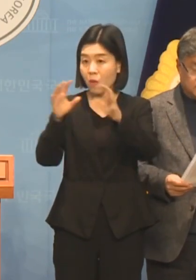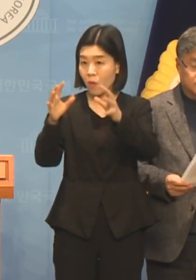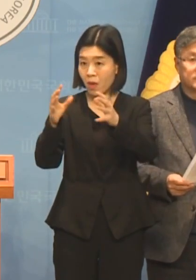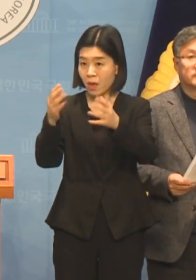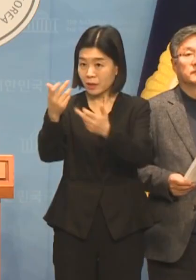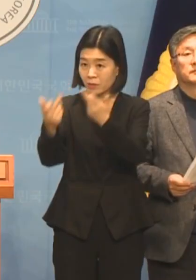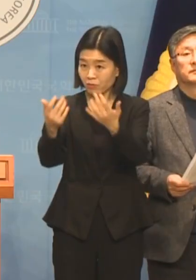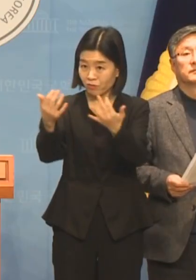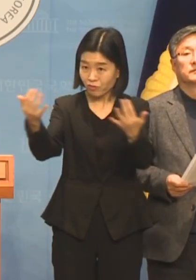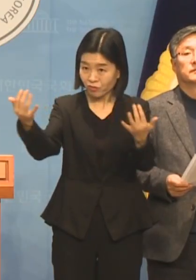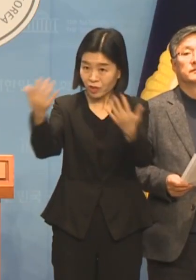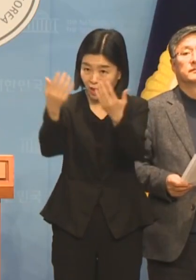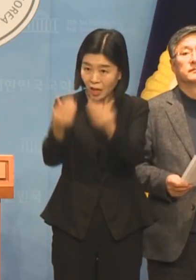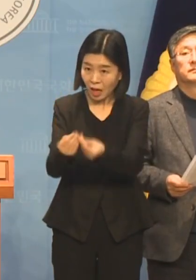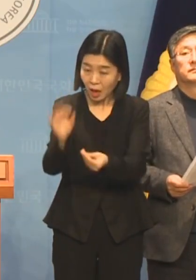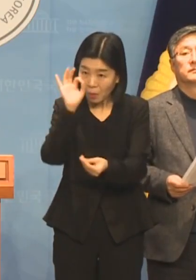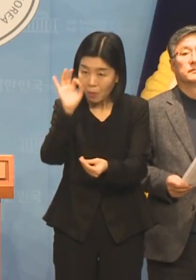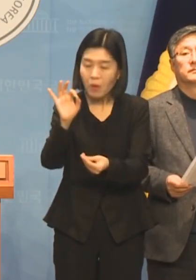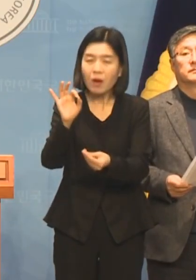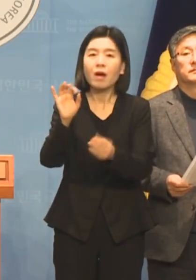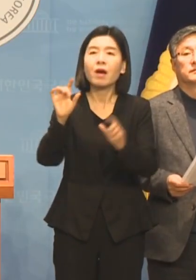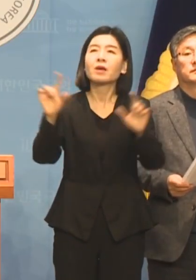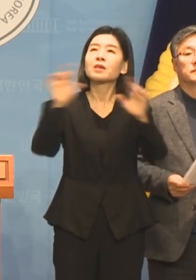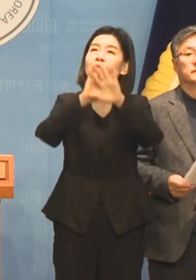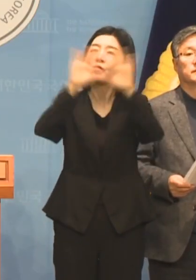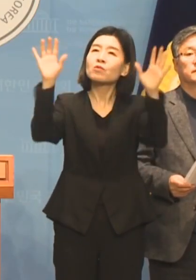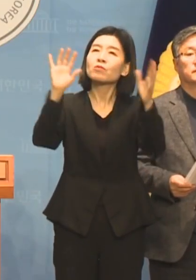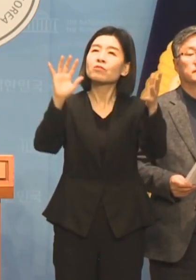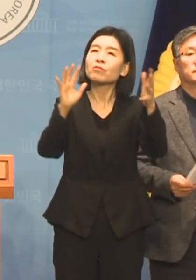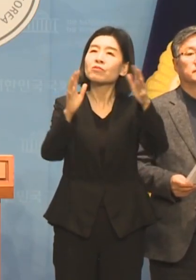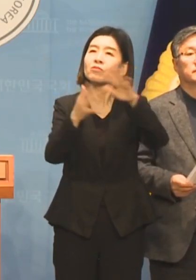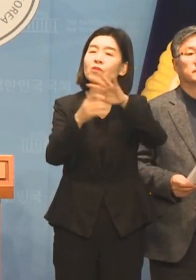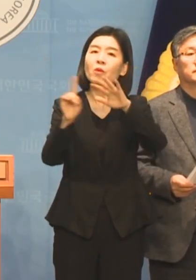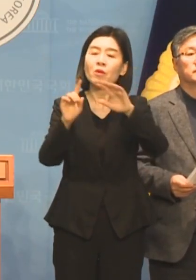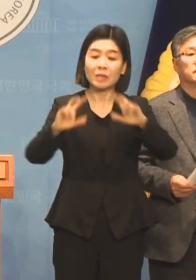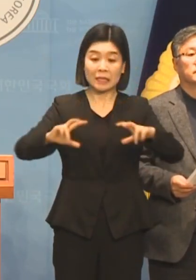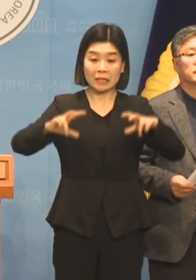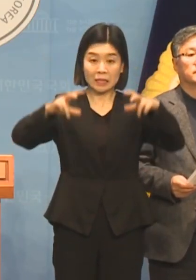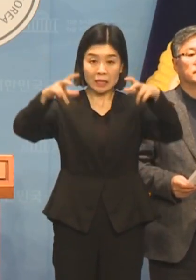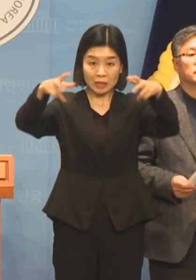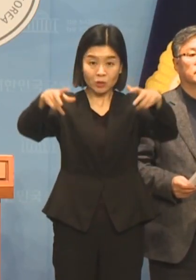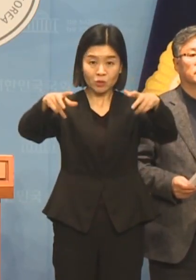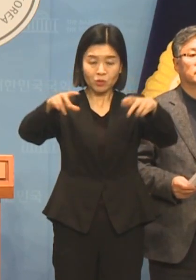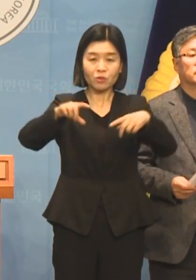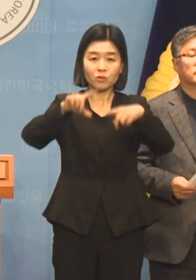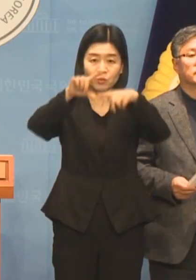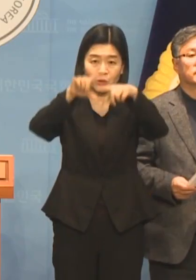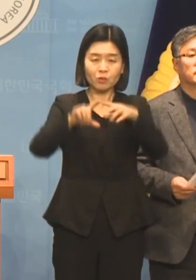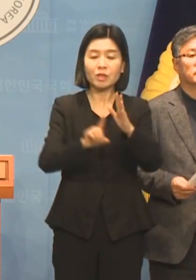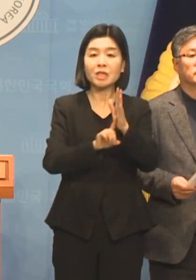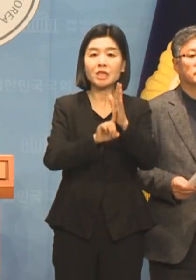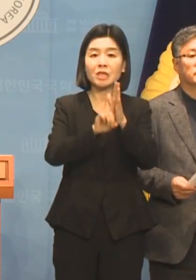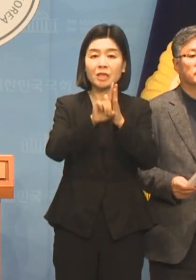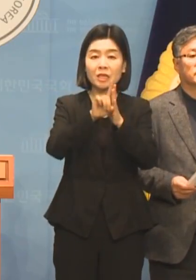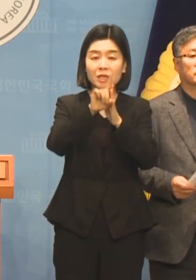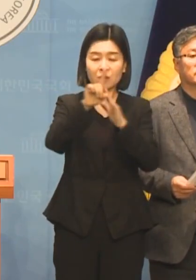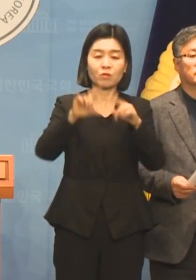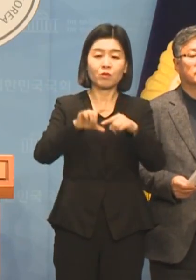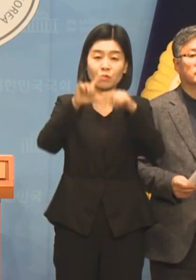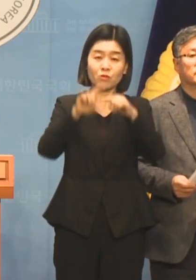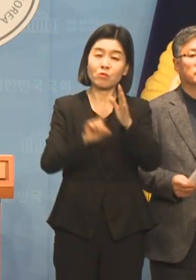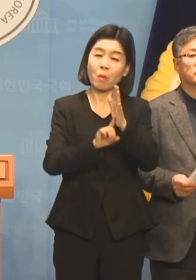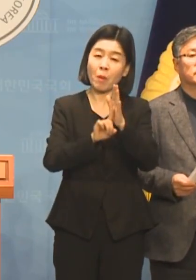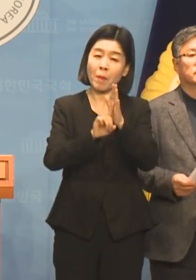보듯이 그 기후 변화가 지구 평균 기온의 급격한 상승이 그 원인이라는 점이 여러 전문가들의 의견으로 확인이